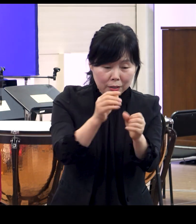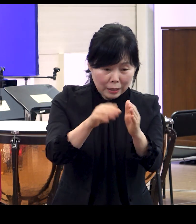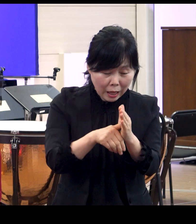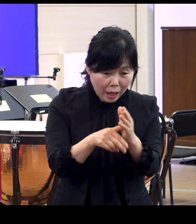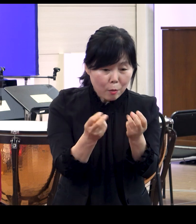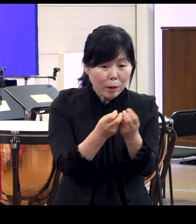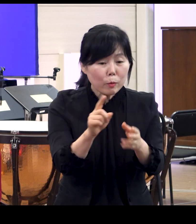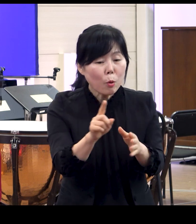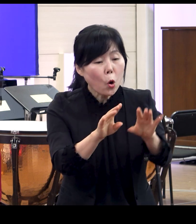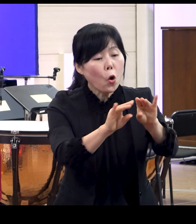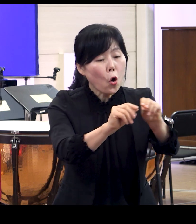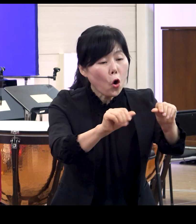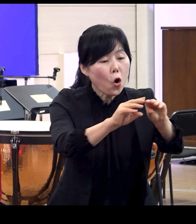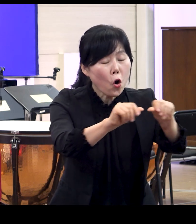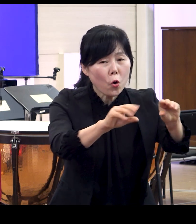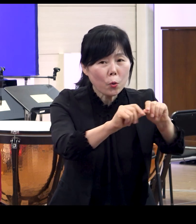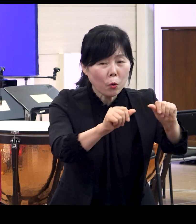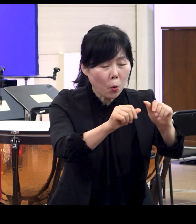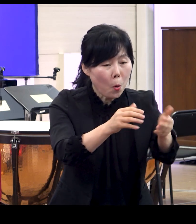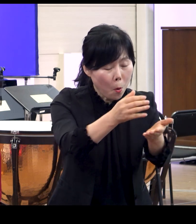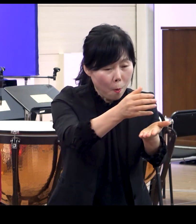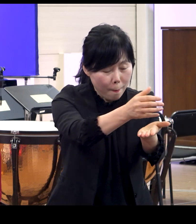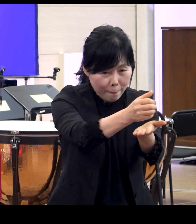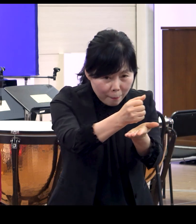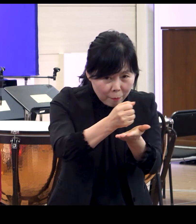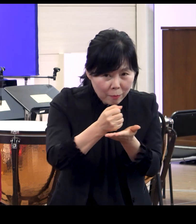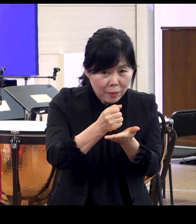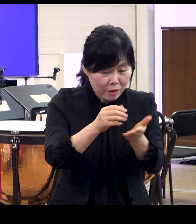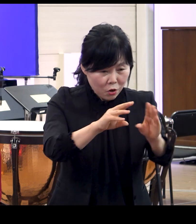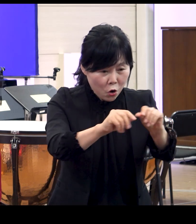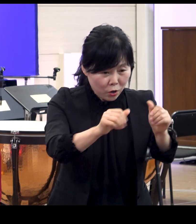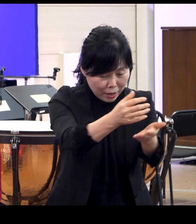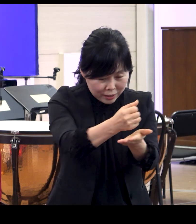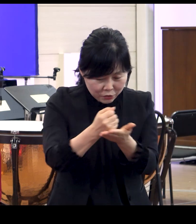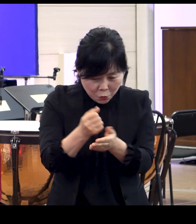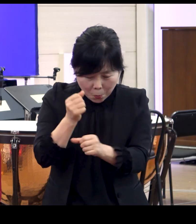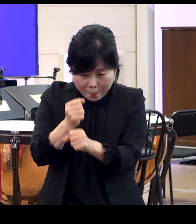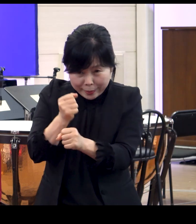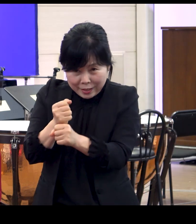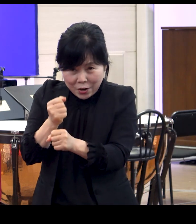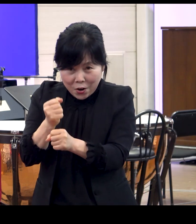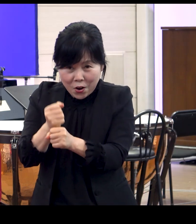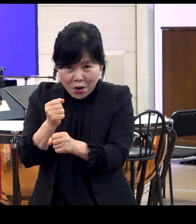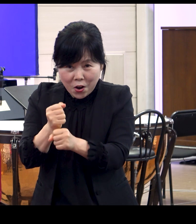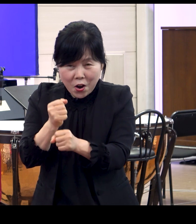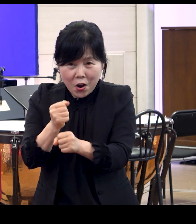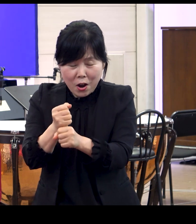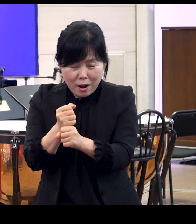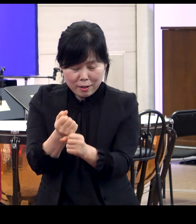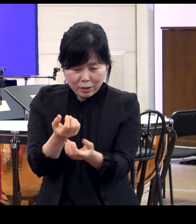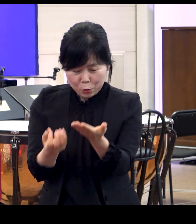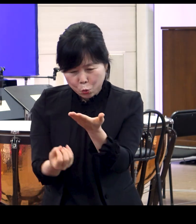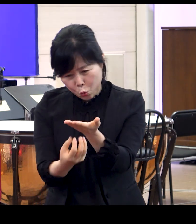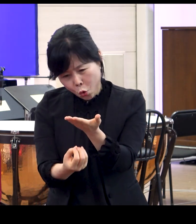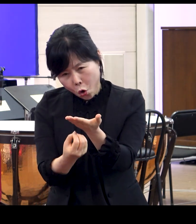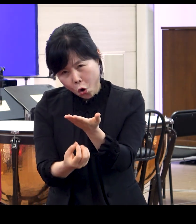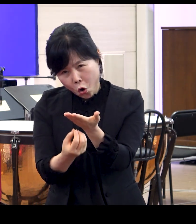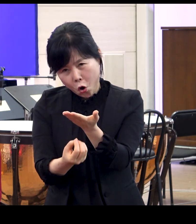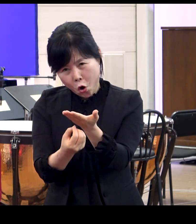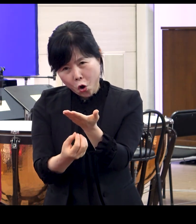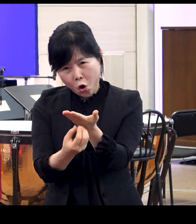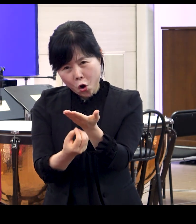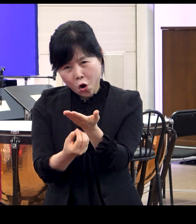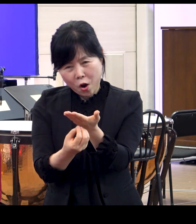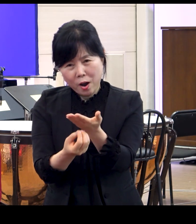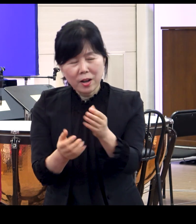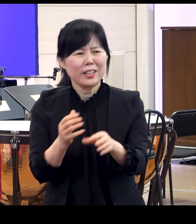가지고 그것을 갖다가 구우셨어요. 도자기인지 모르지만 하여간 흙으로 만들어서 구웠는데